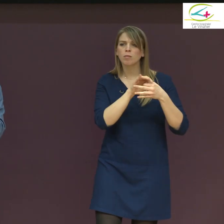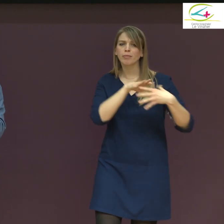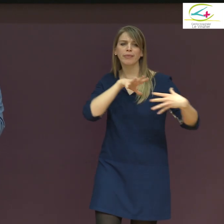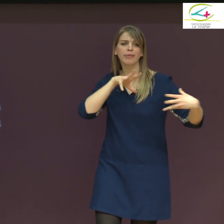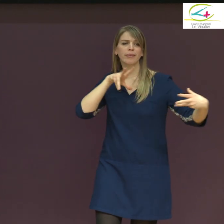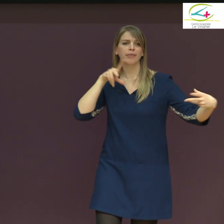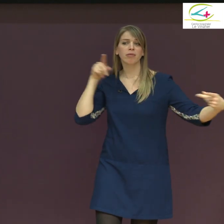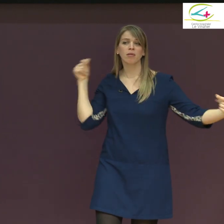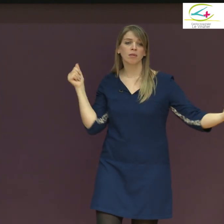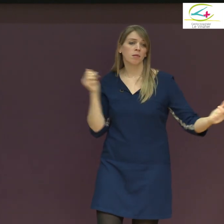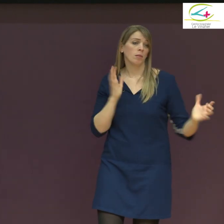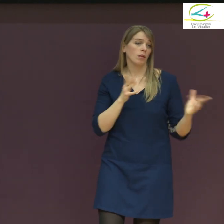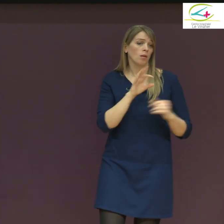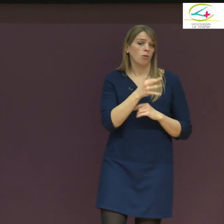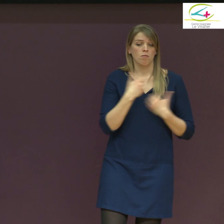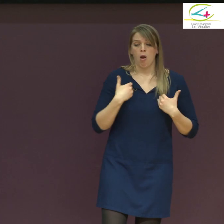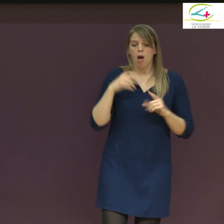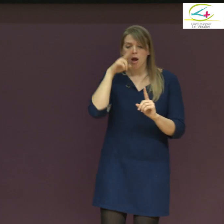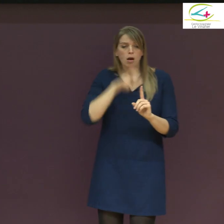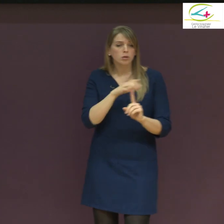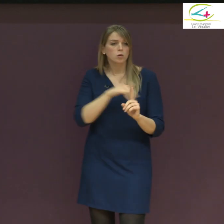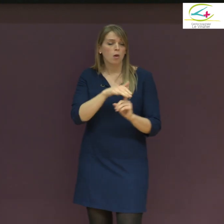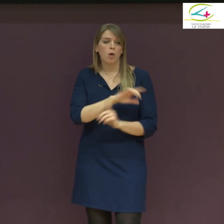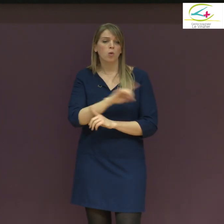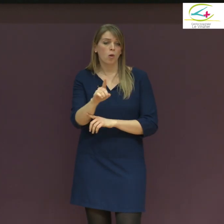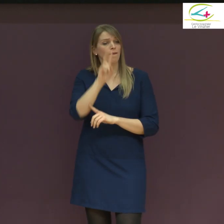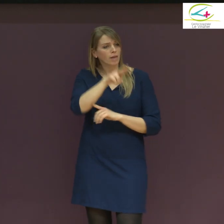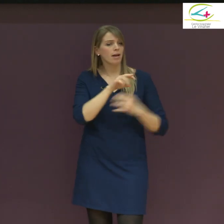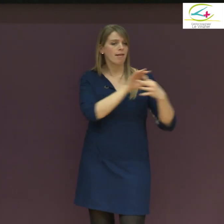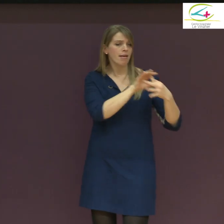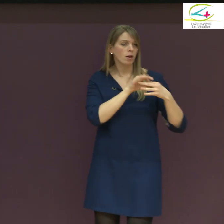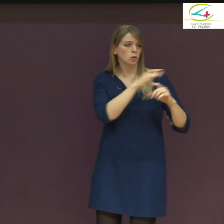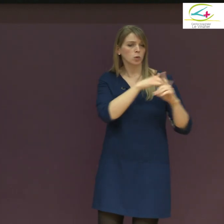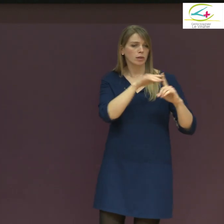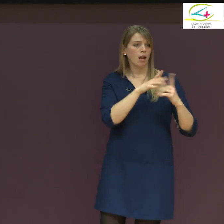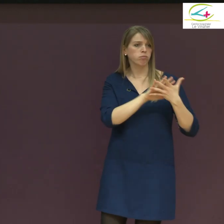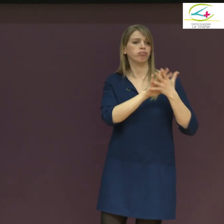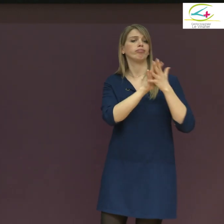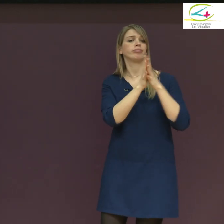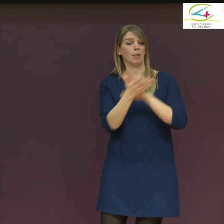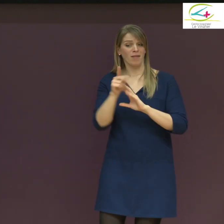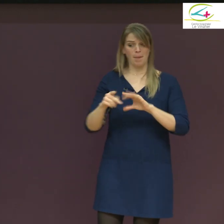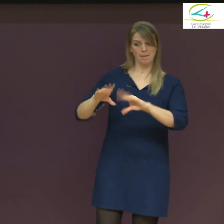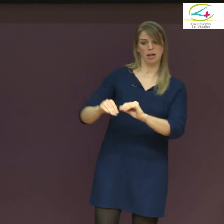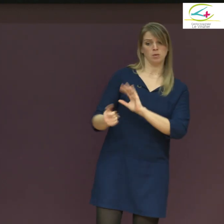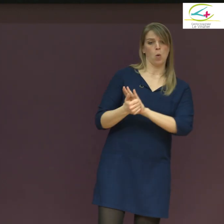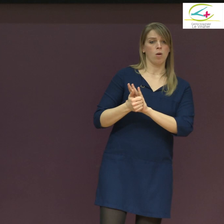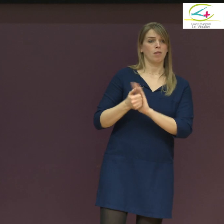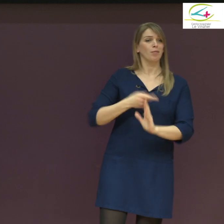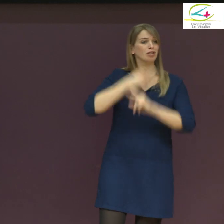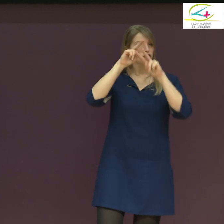suis pas sociologue, ils se sont modifiés. Dans tous les cas, la place du généraliste, c'est très clair, elle s'est complètement